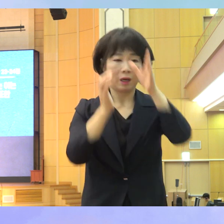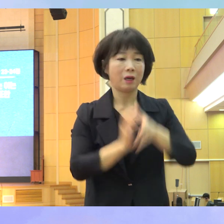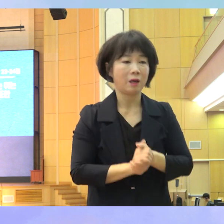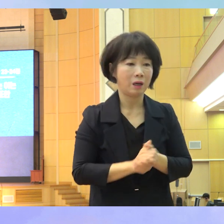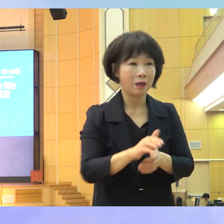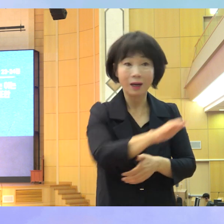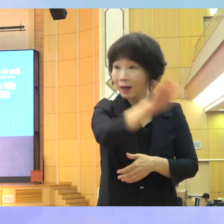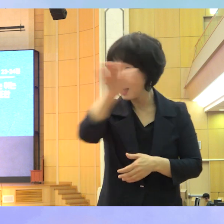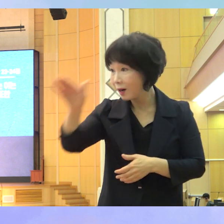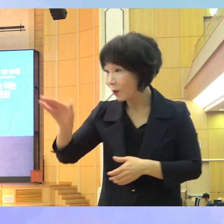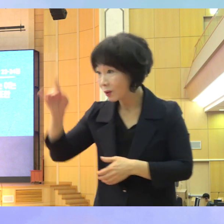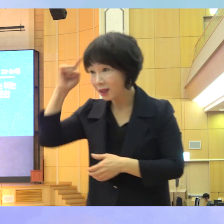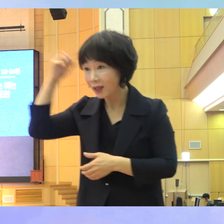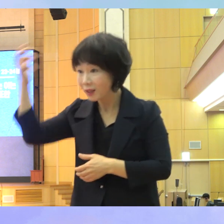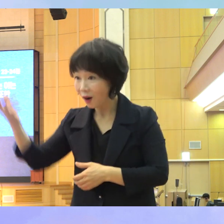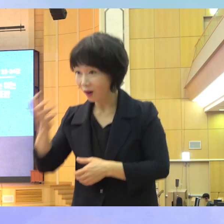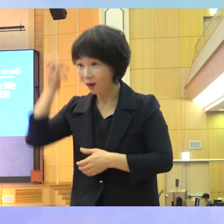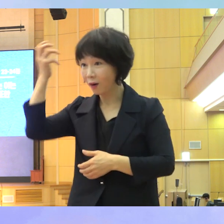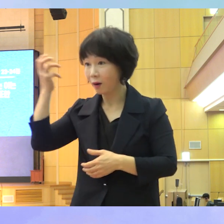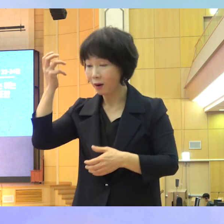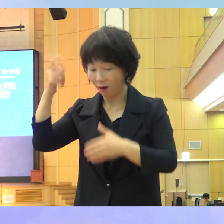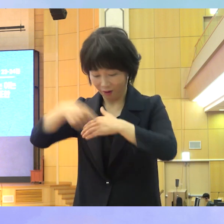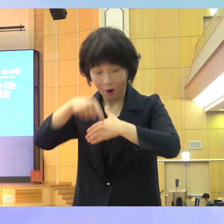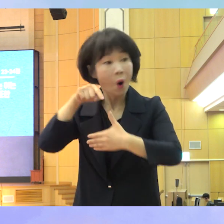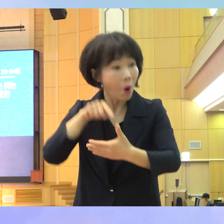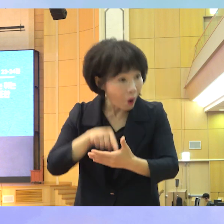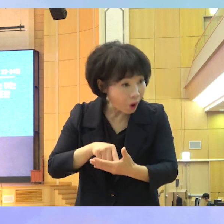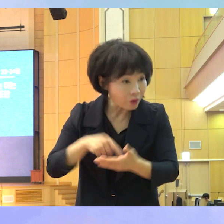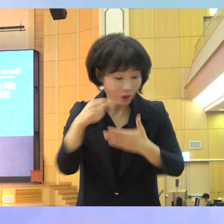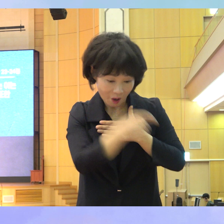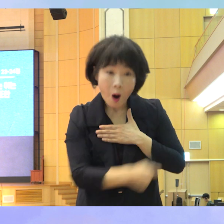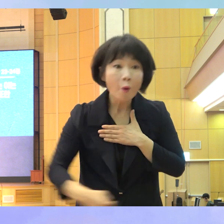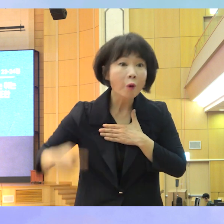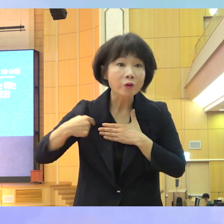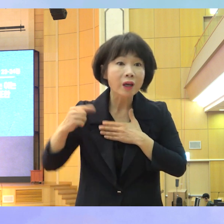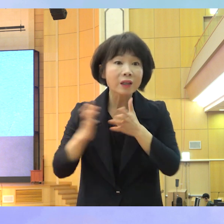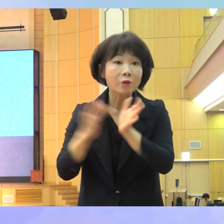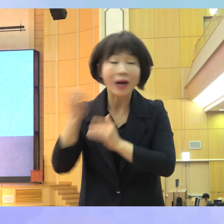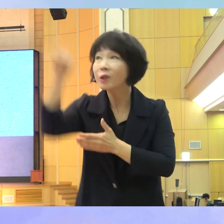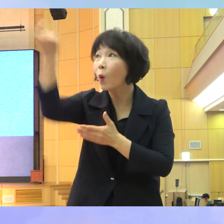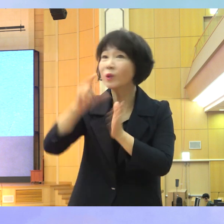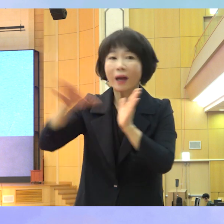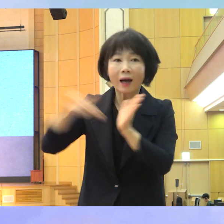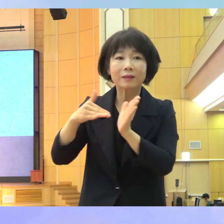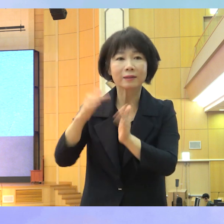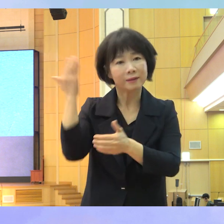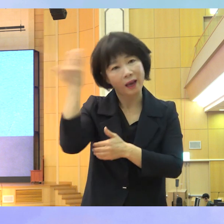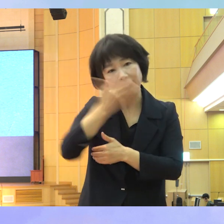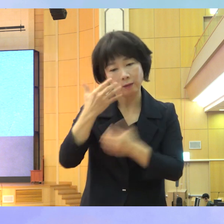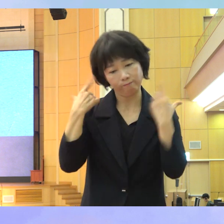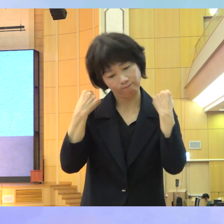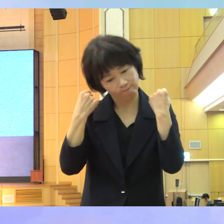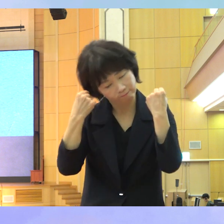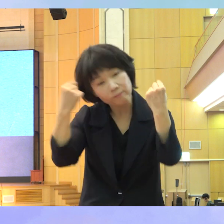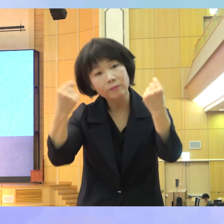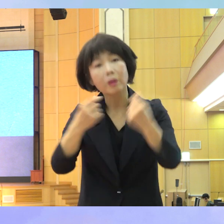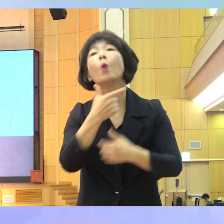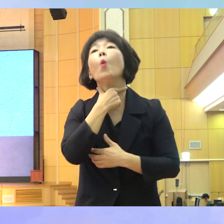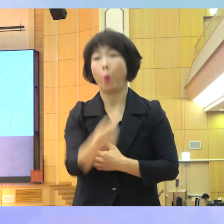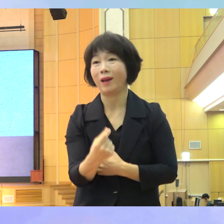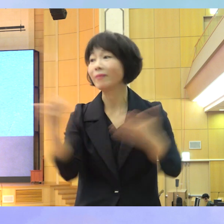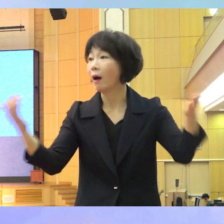육이 주님 오실 때까지 잘 보존되기를 원하신대요. 그런데 그것을 계획하신 게